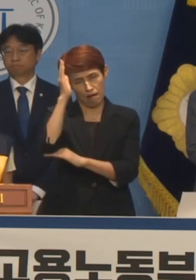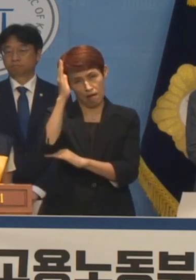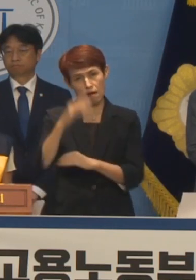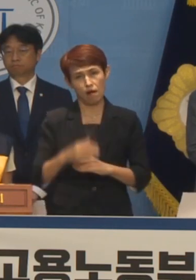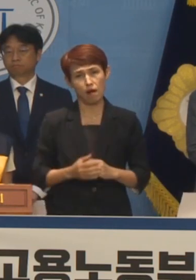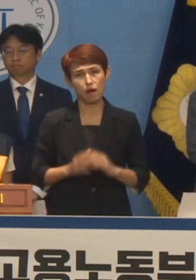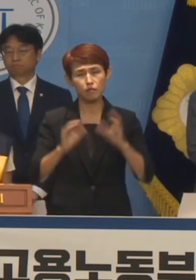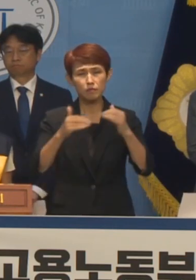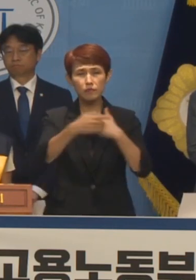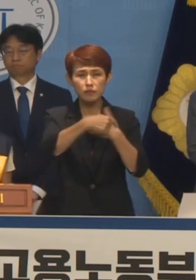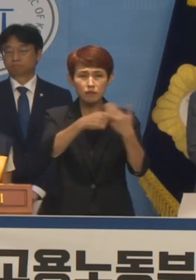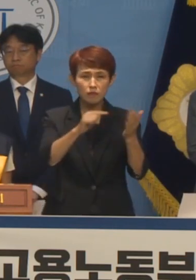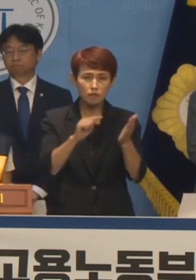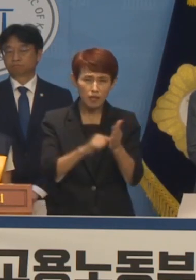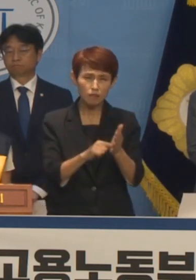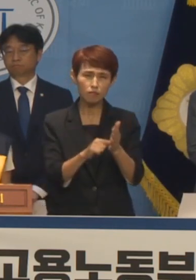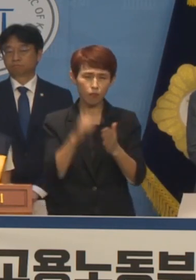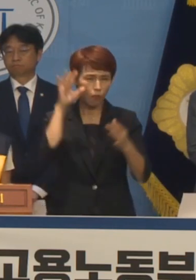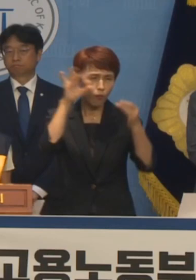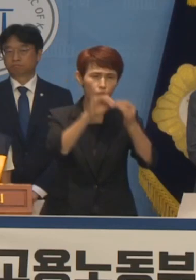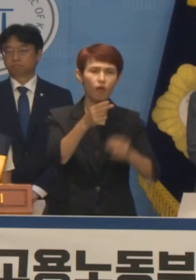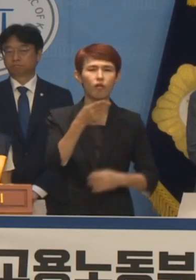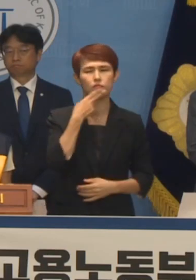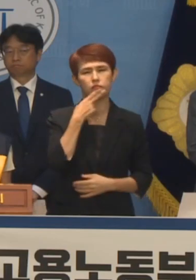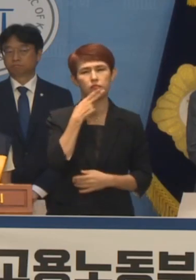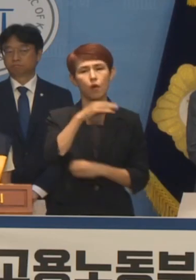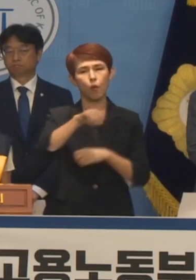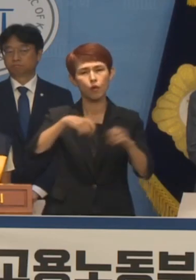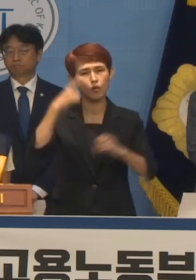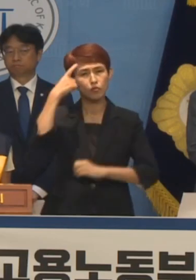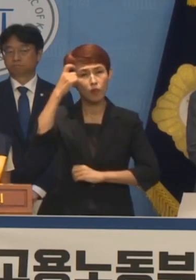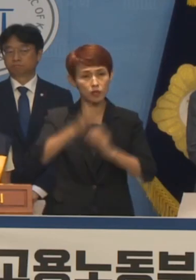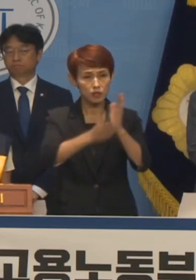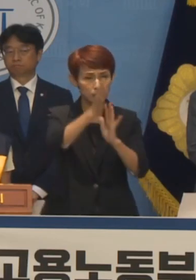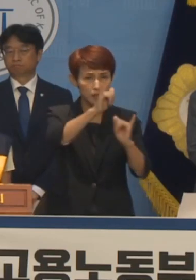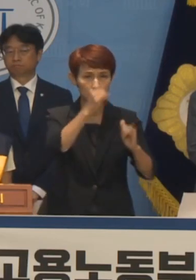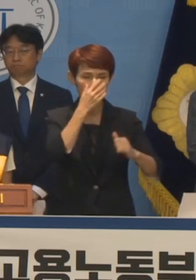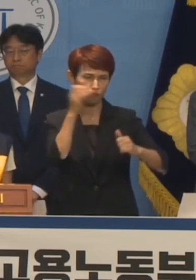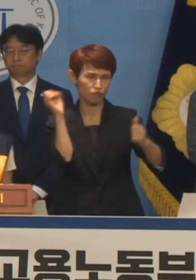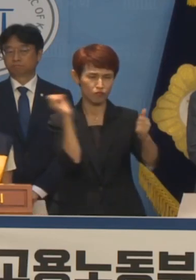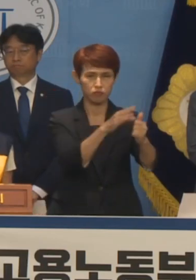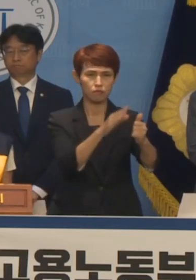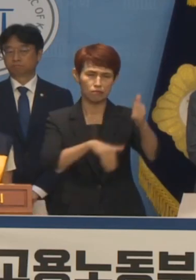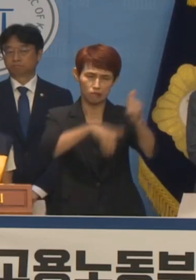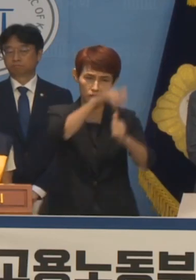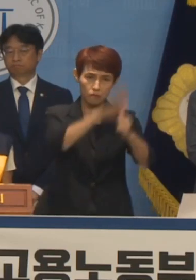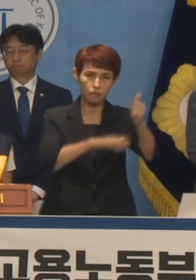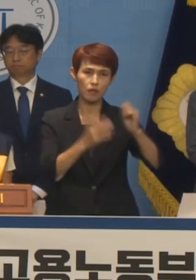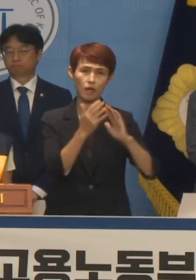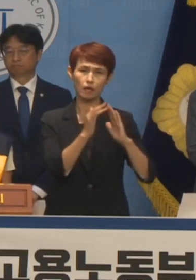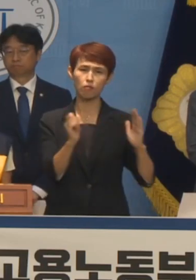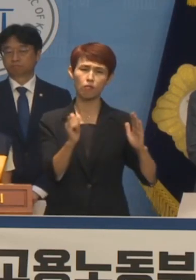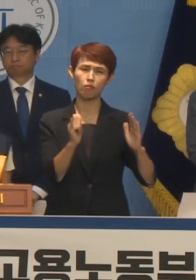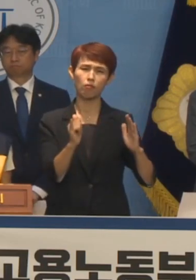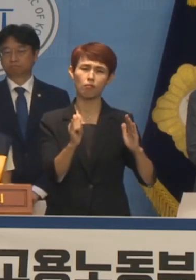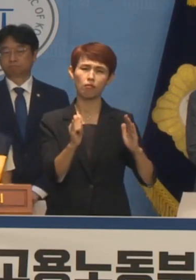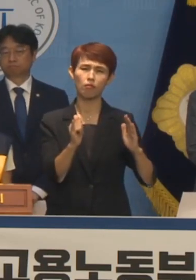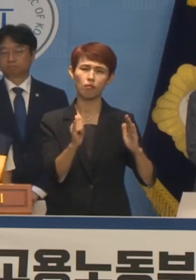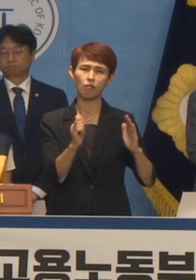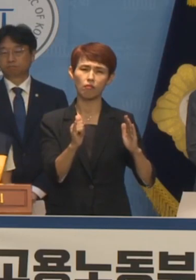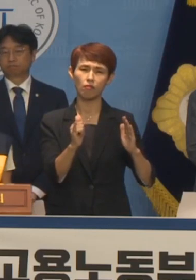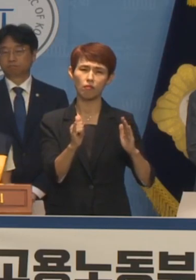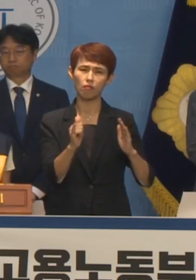아픔에 공감하며 슬퍼하기보다 오히려 추모하는 시민들을 모욕하고 유가족의 가슴에 비수를 꽂는